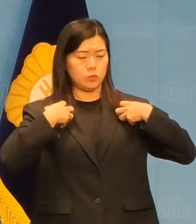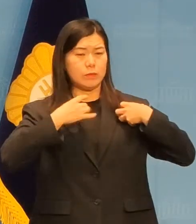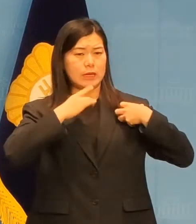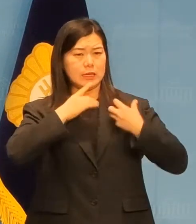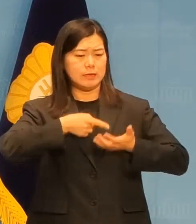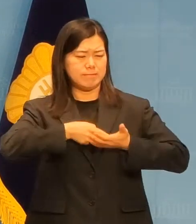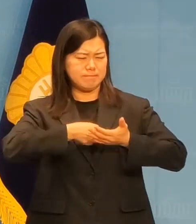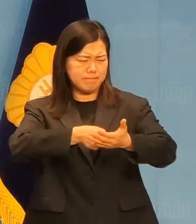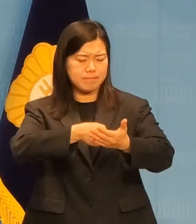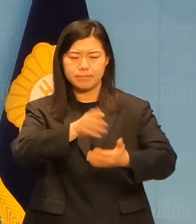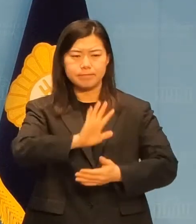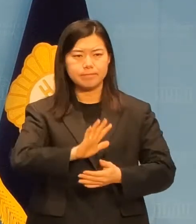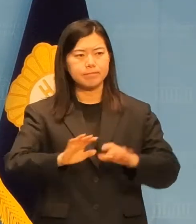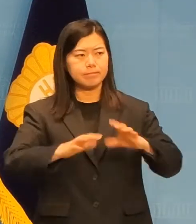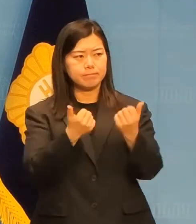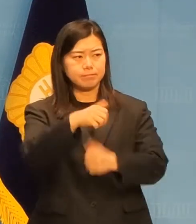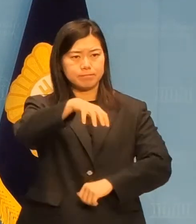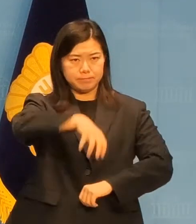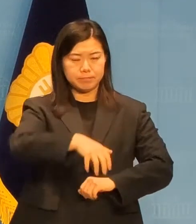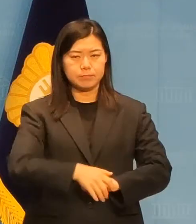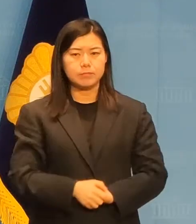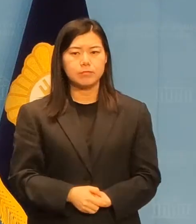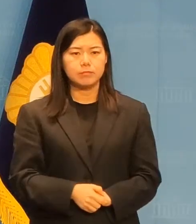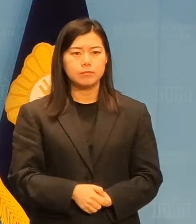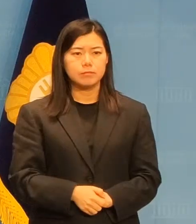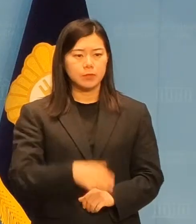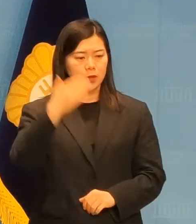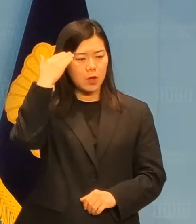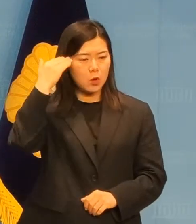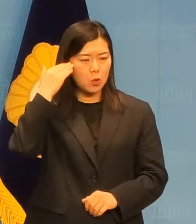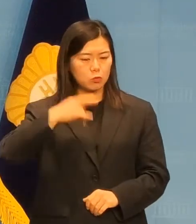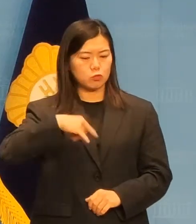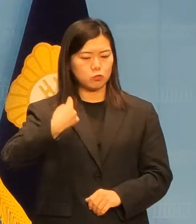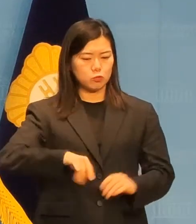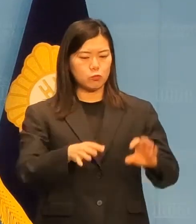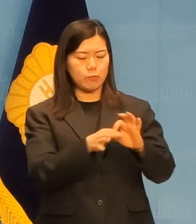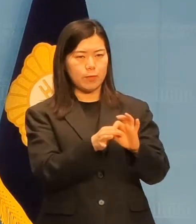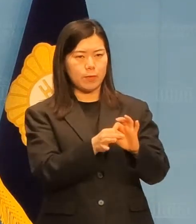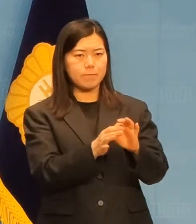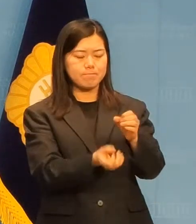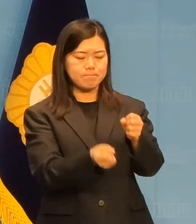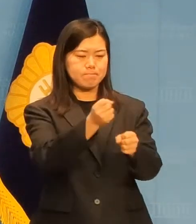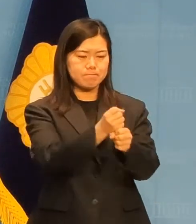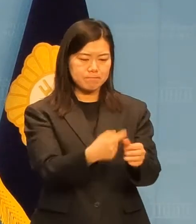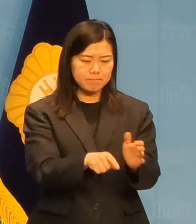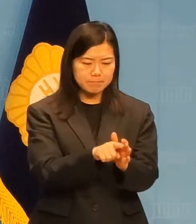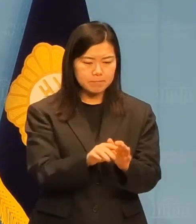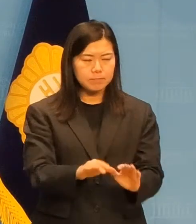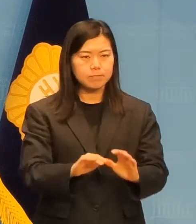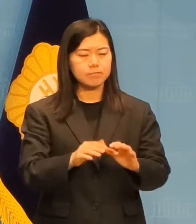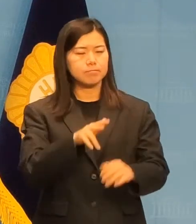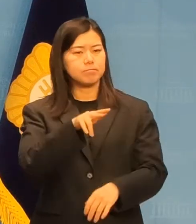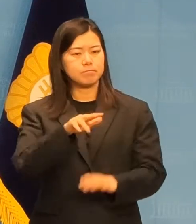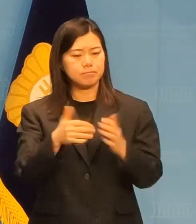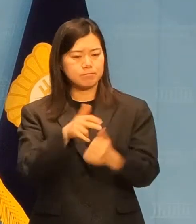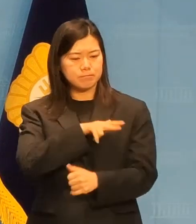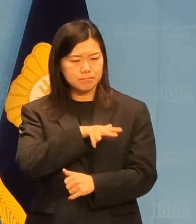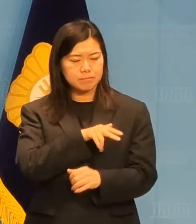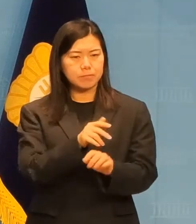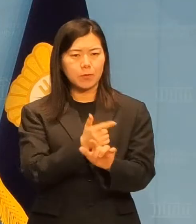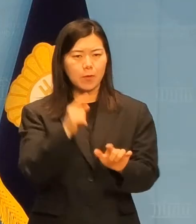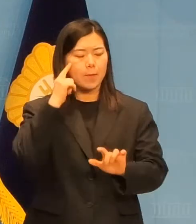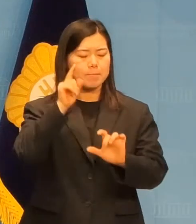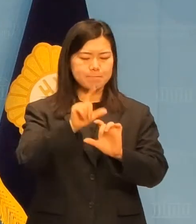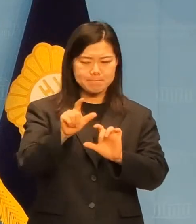아니라 국회 안에서도 바로 한중관계 복원을 위해서 많은 의원들이 깊이 생각하고